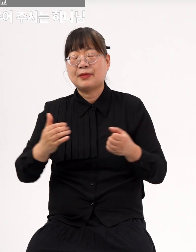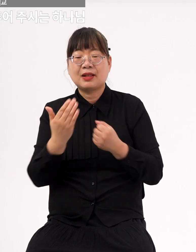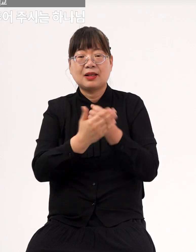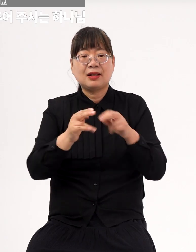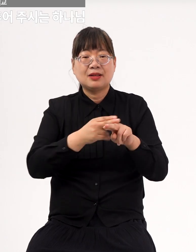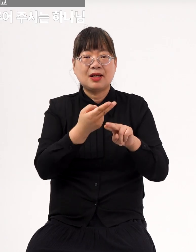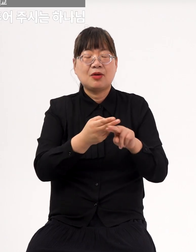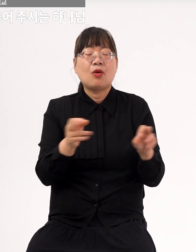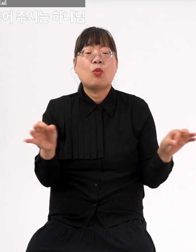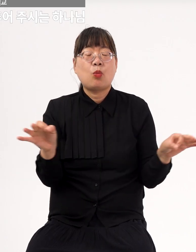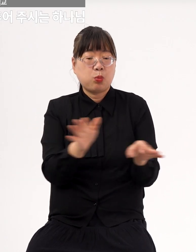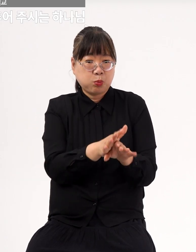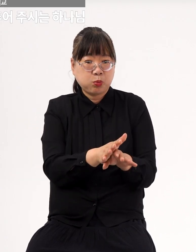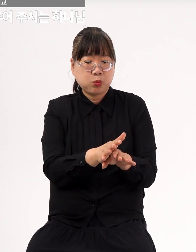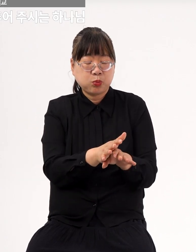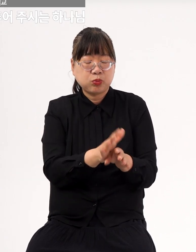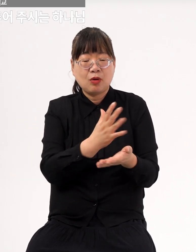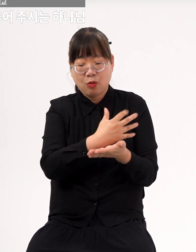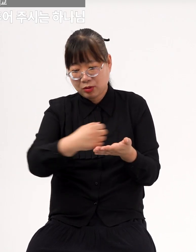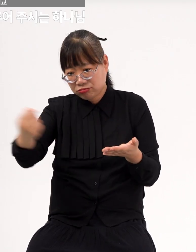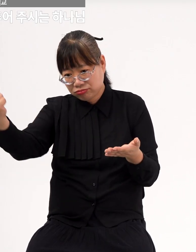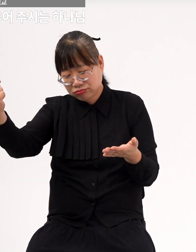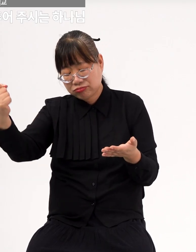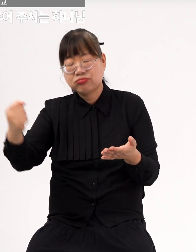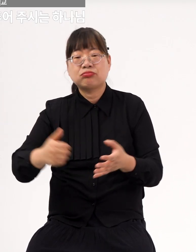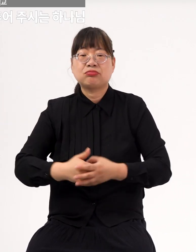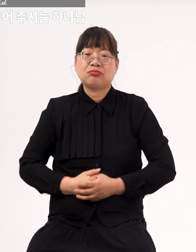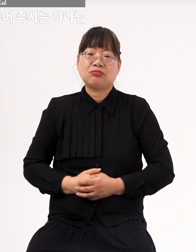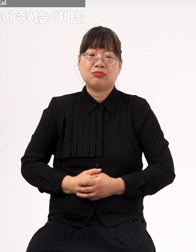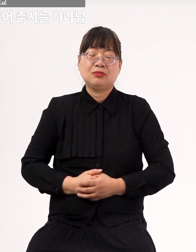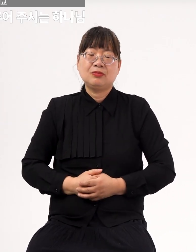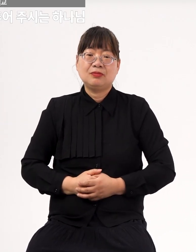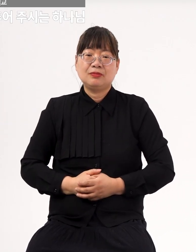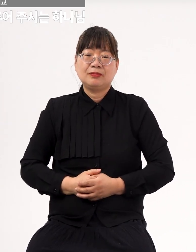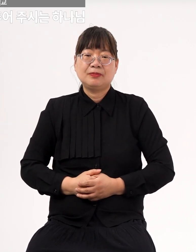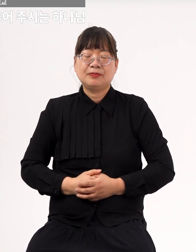은사도 사라지고 걷어가시는 겁니다.